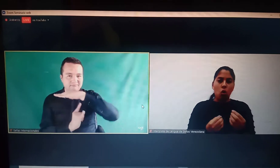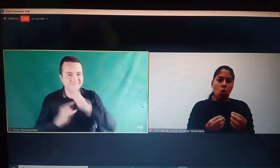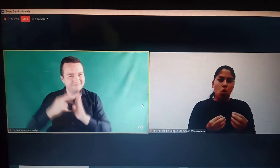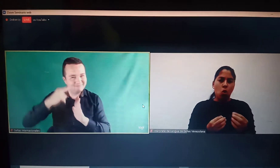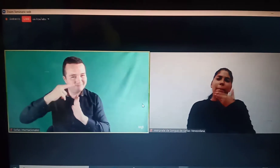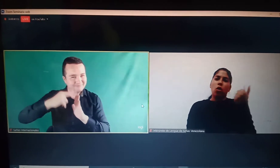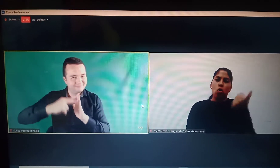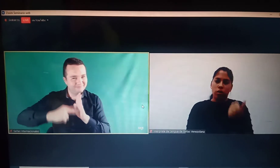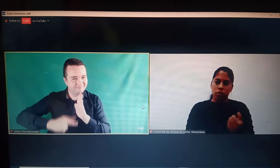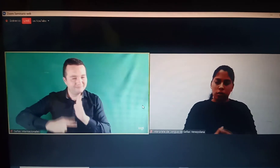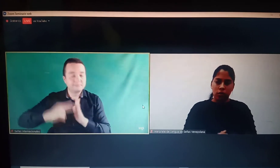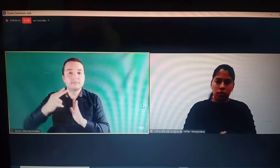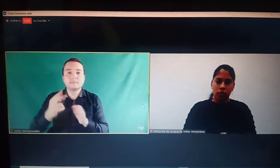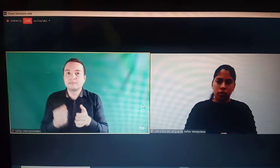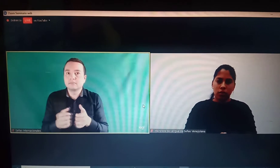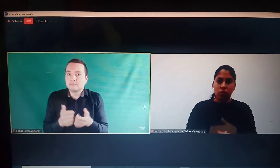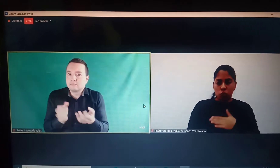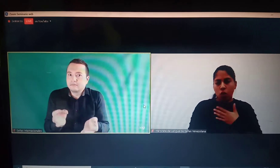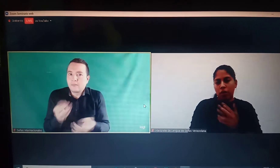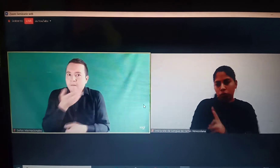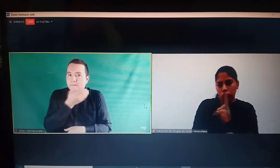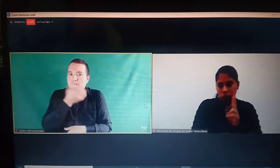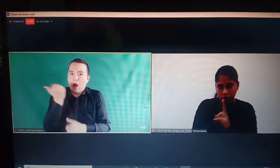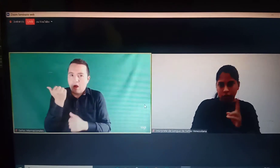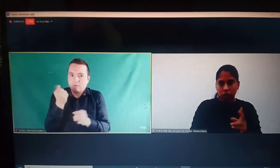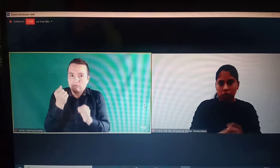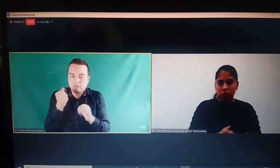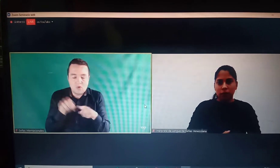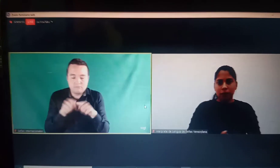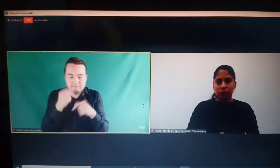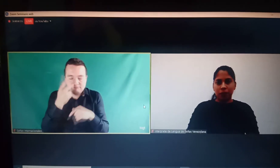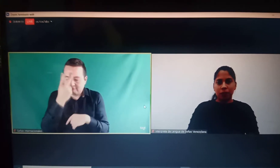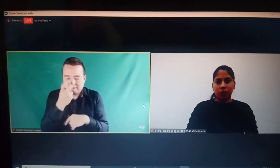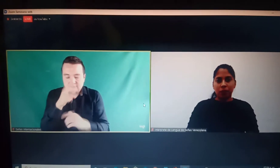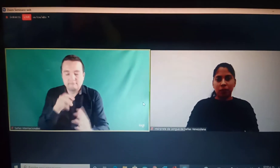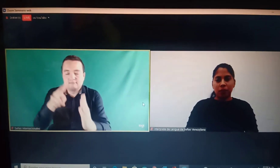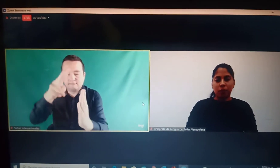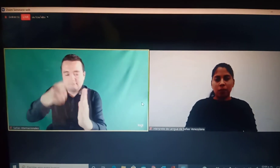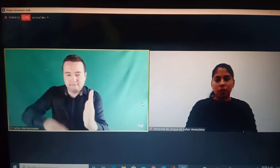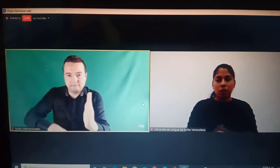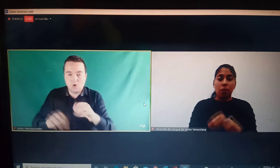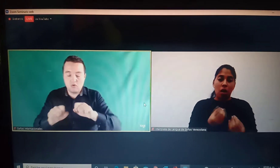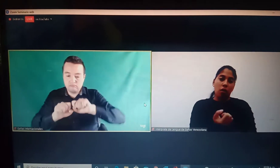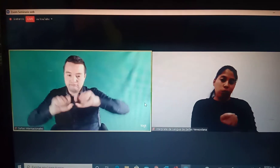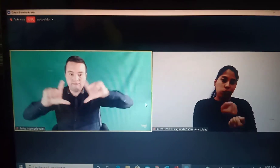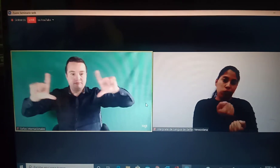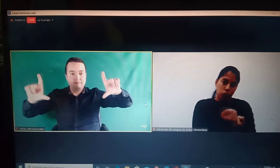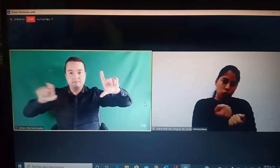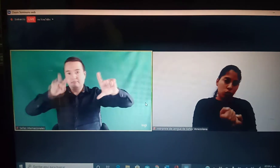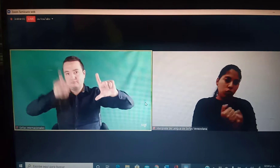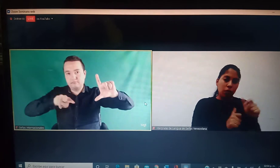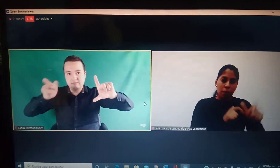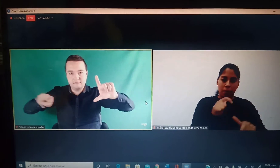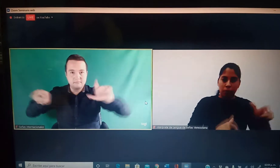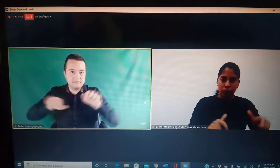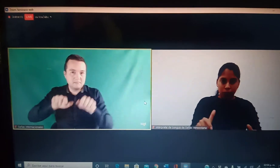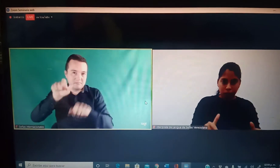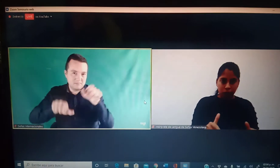utilizar para la lectura de estos textos y el apoyo a las personas con discapacidad visual.